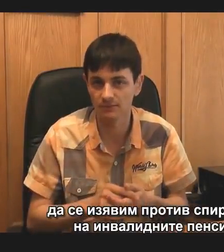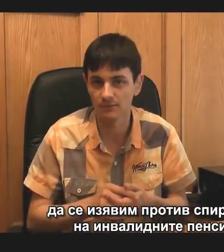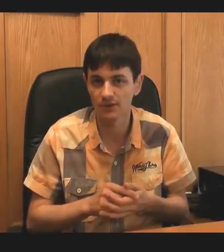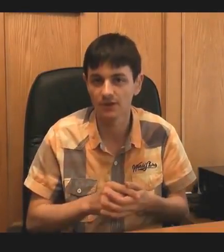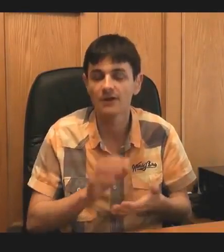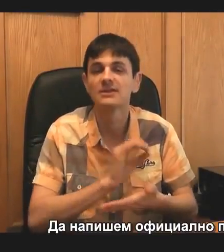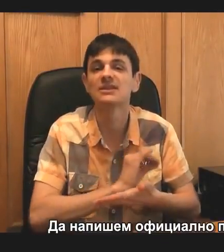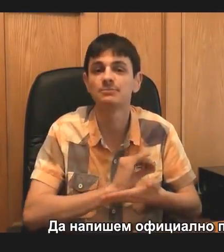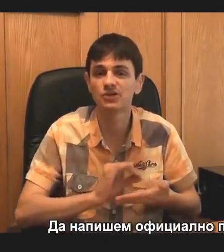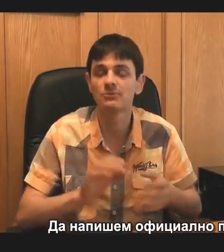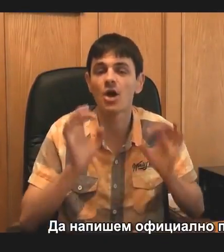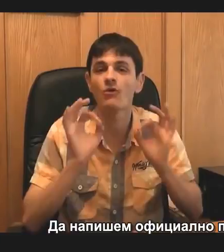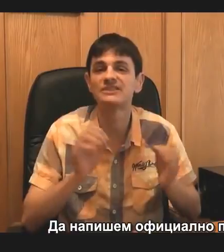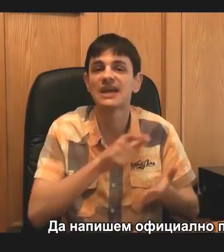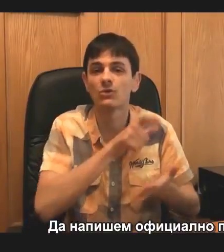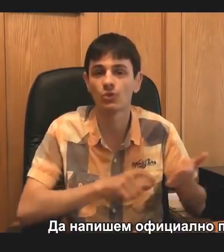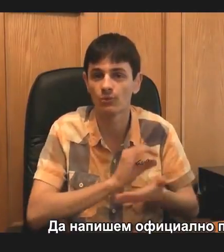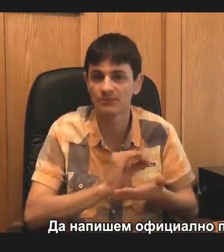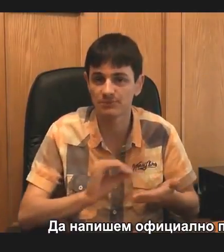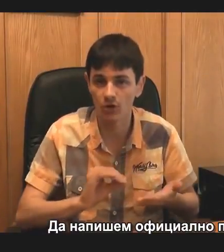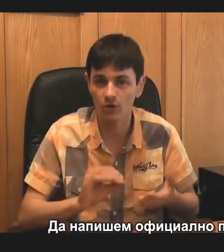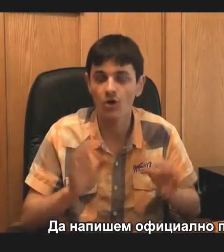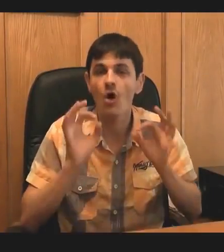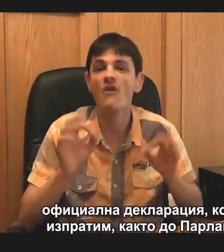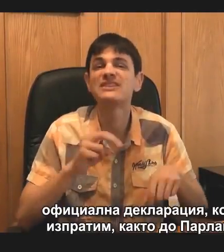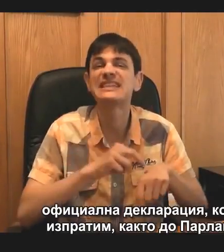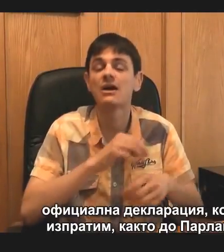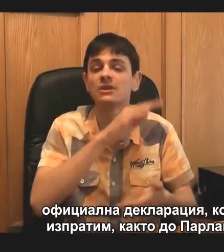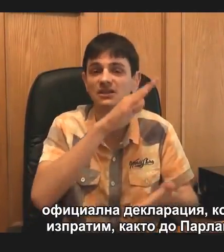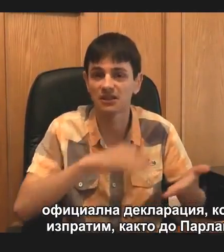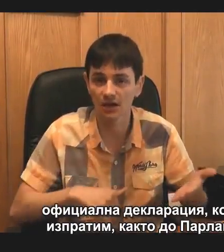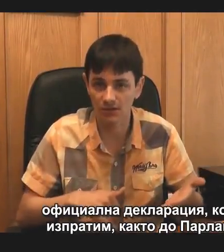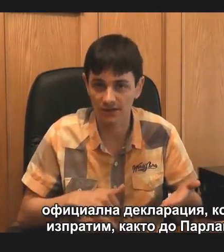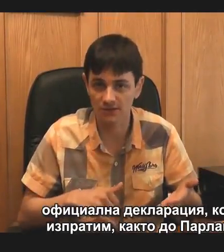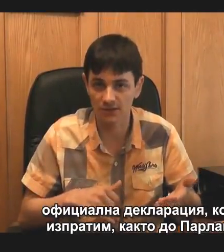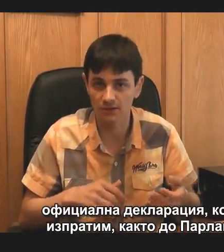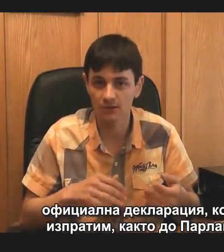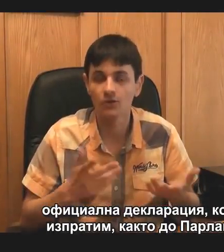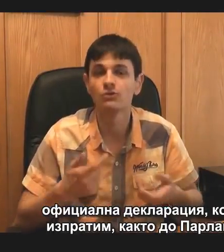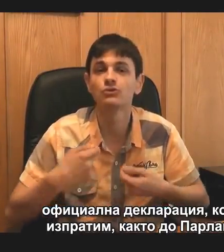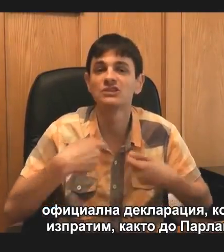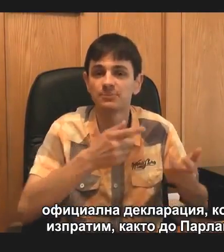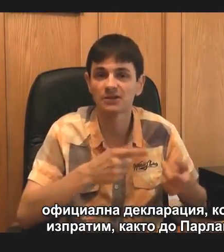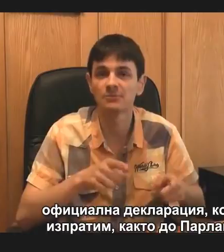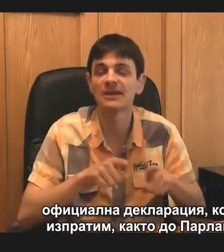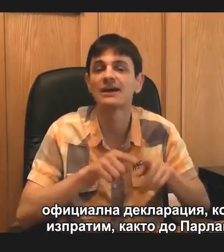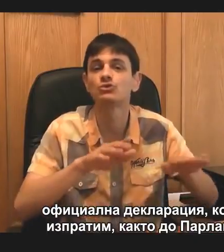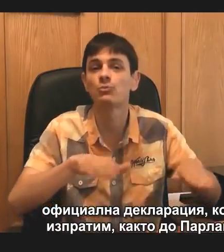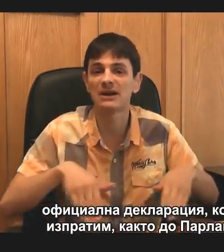Да напишем официално письмо, официална декларация, които да изпратиме както до